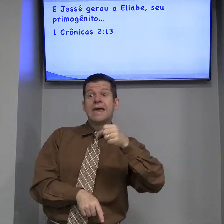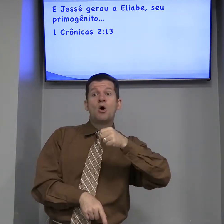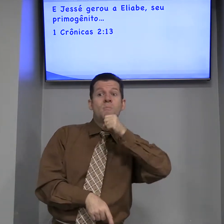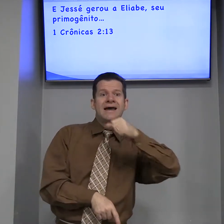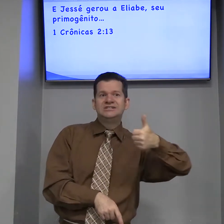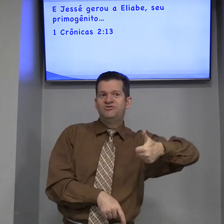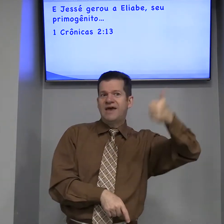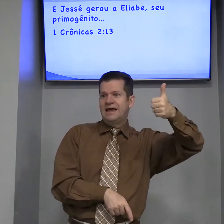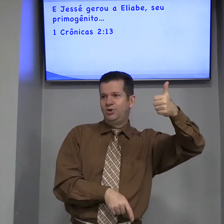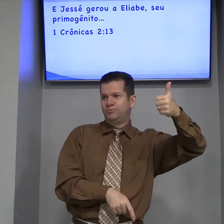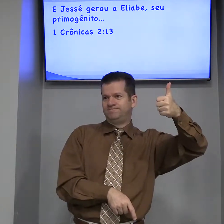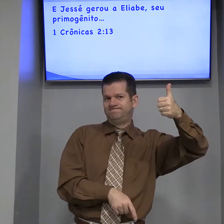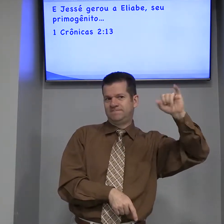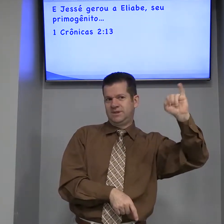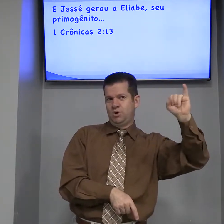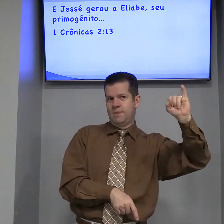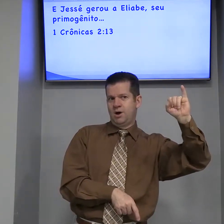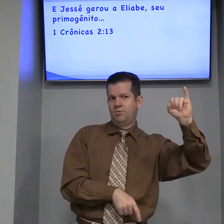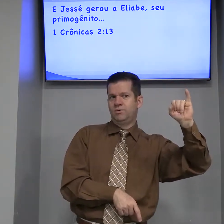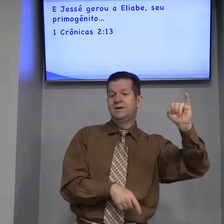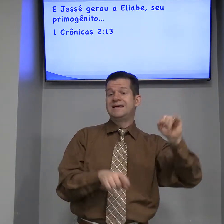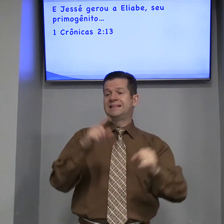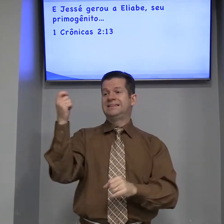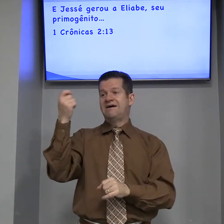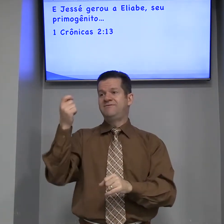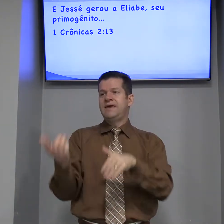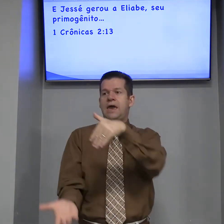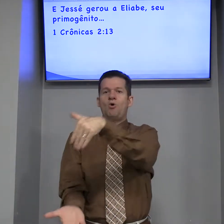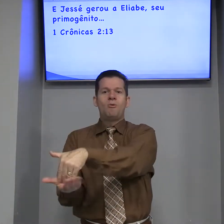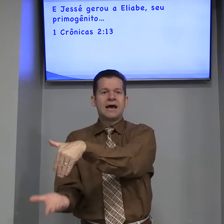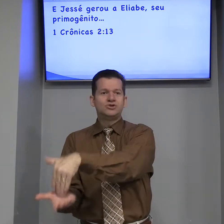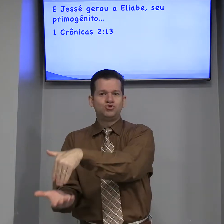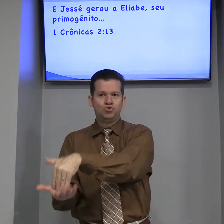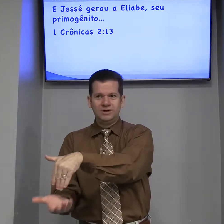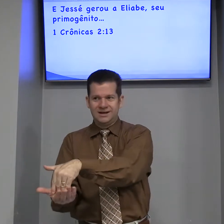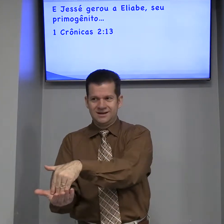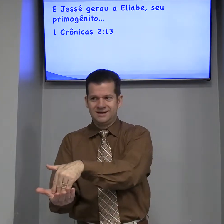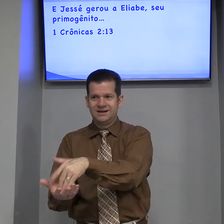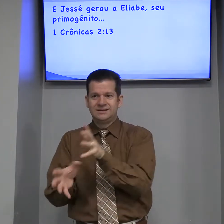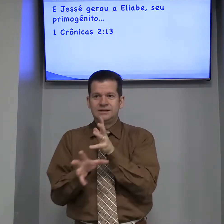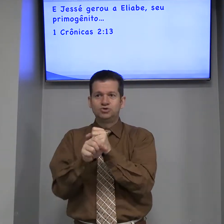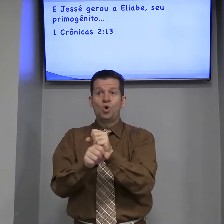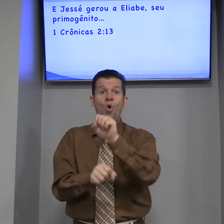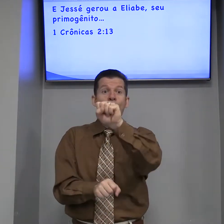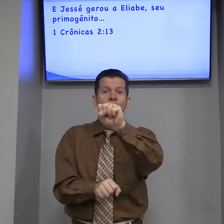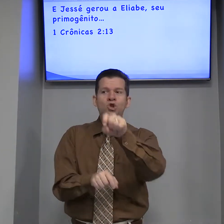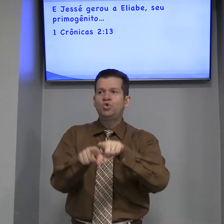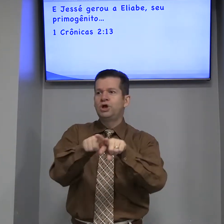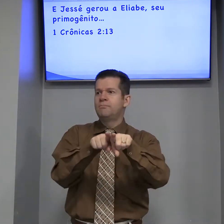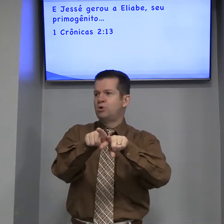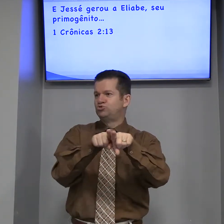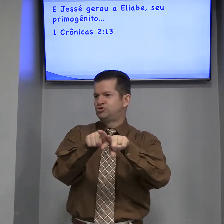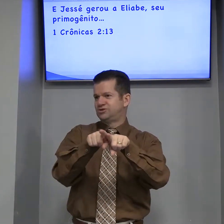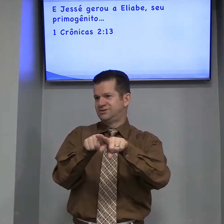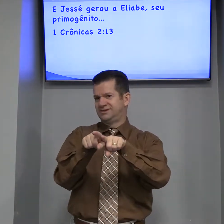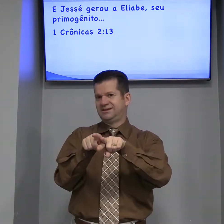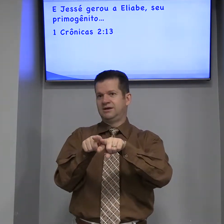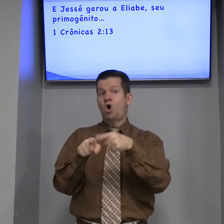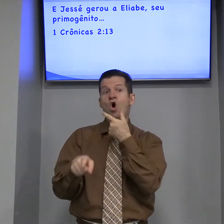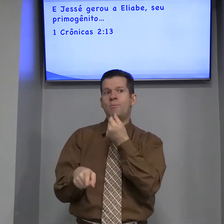o mais velho irmão. Davi é um caçula. Então, são 8 irmãos,